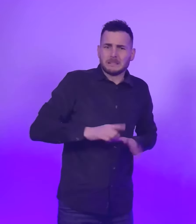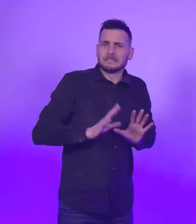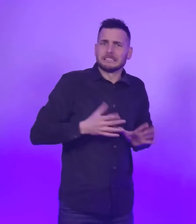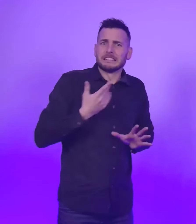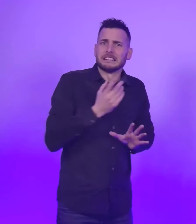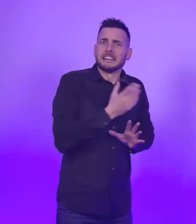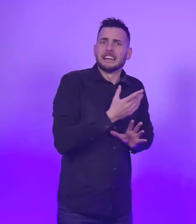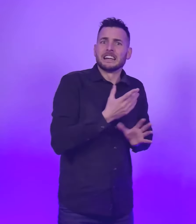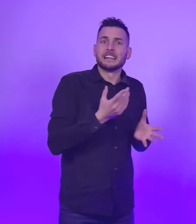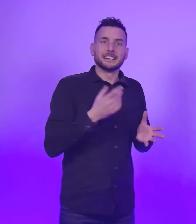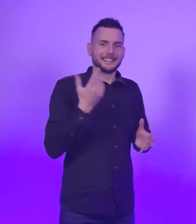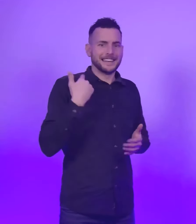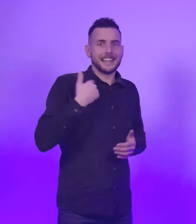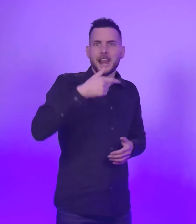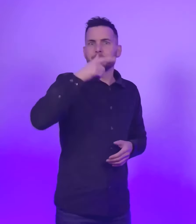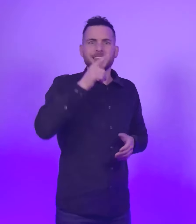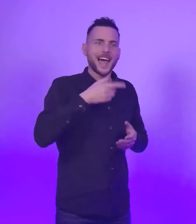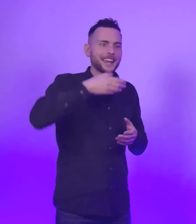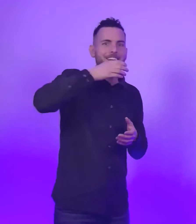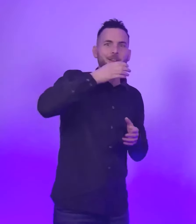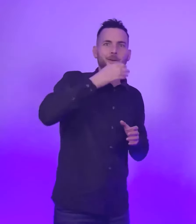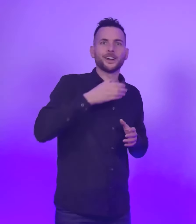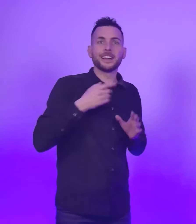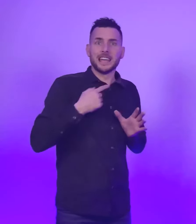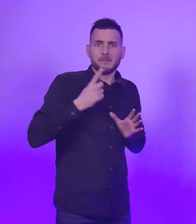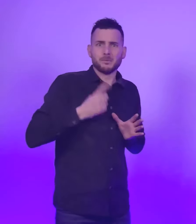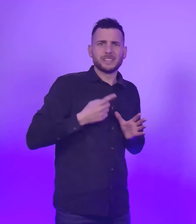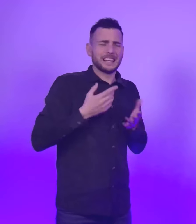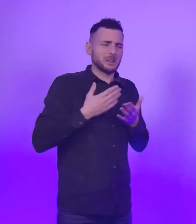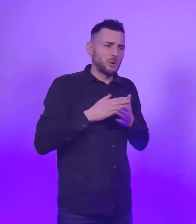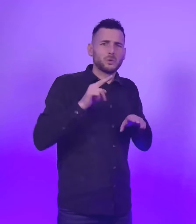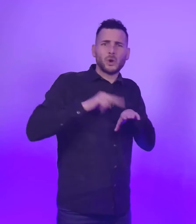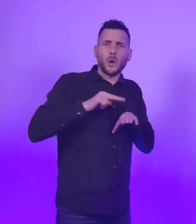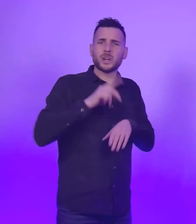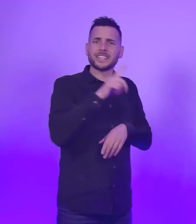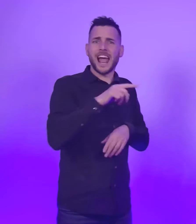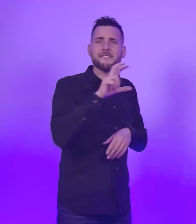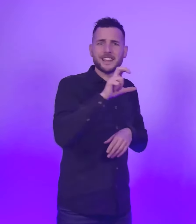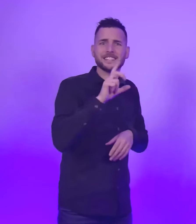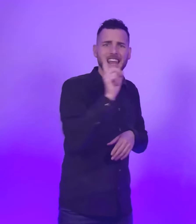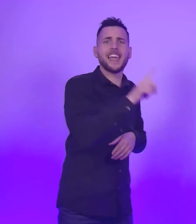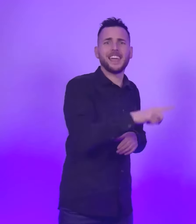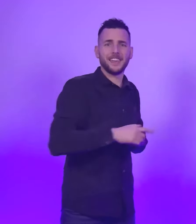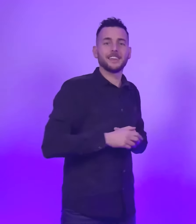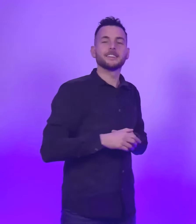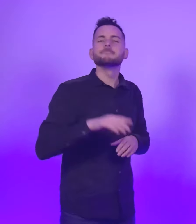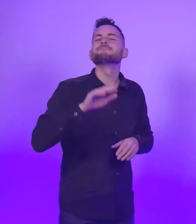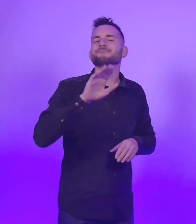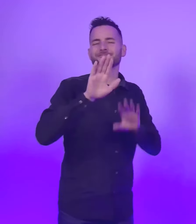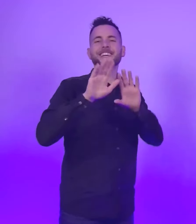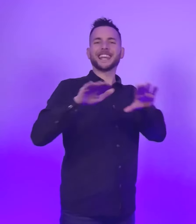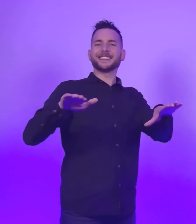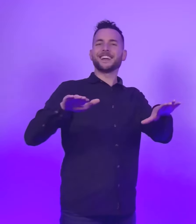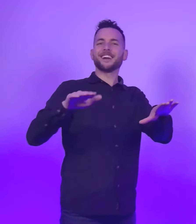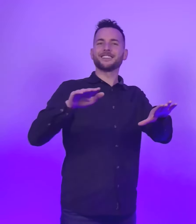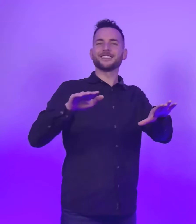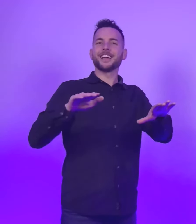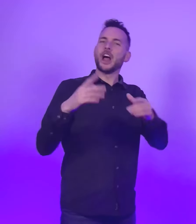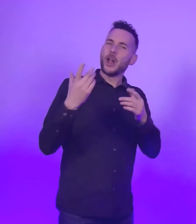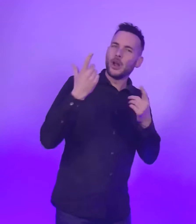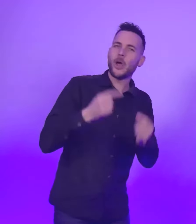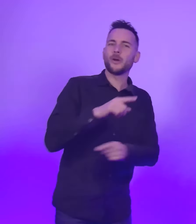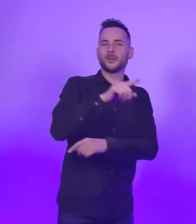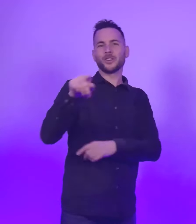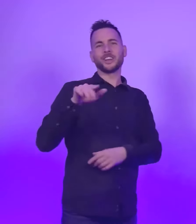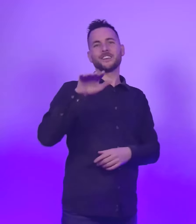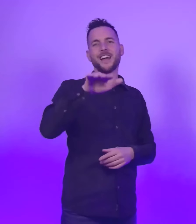toch je limonade net. Oh, ik moet echt heel nodig eigenlijk naar de wc gaan. Hey kids, het was zo ontzettend leuk dat je er weer was.